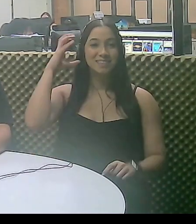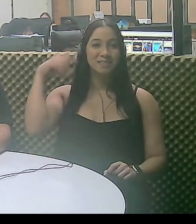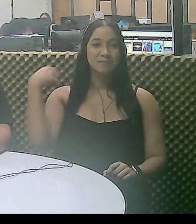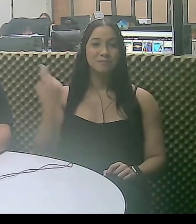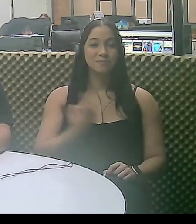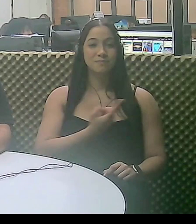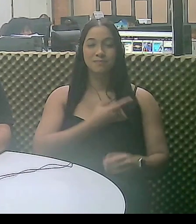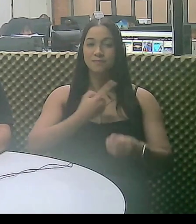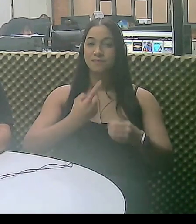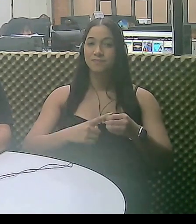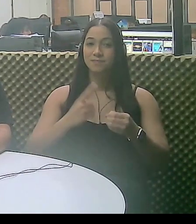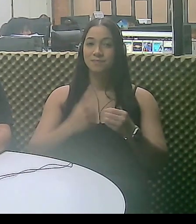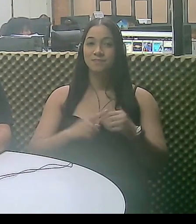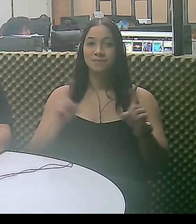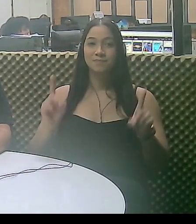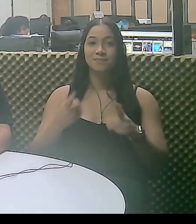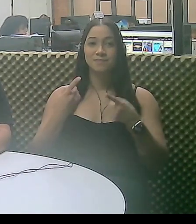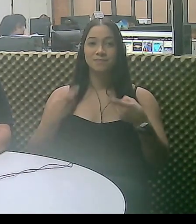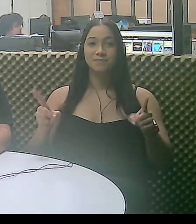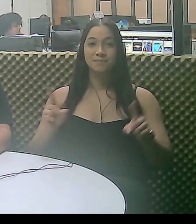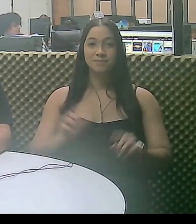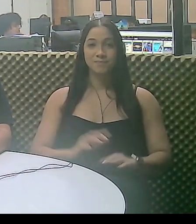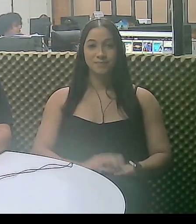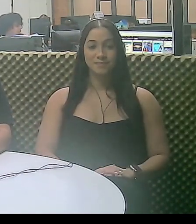Rádio Nossa Cidade.